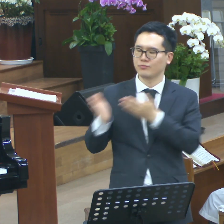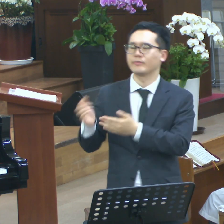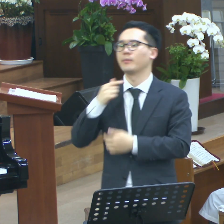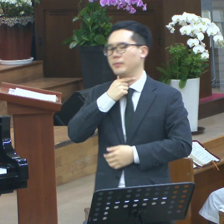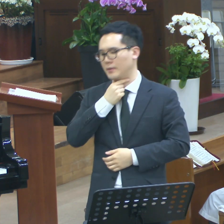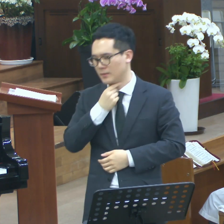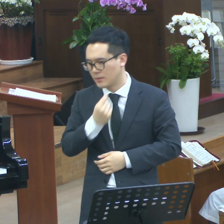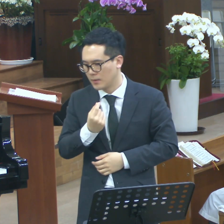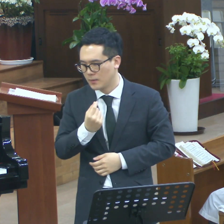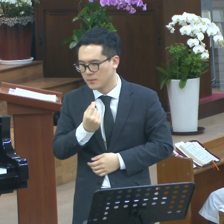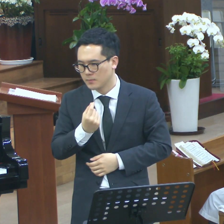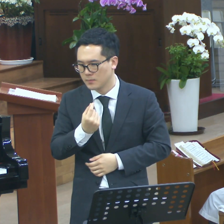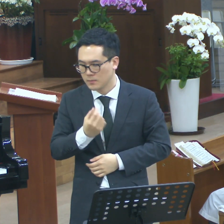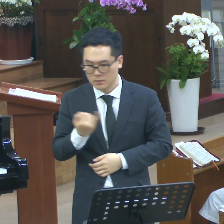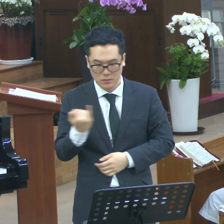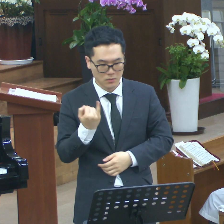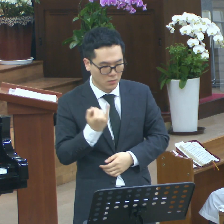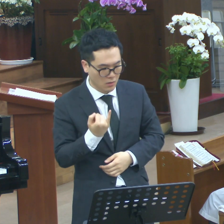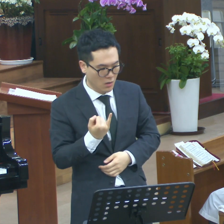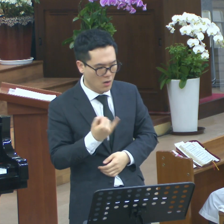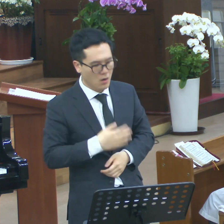이 한여만도 못한 저에게 위로해 주시고